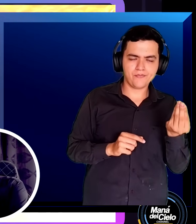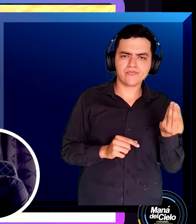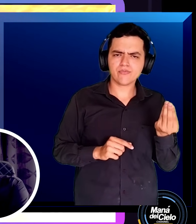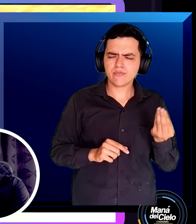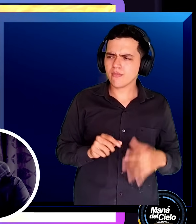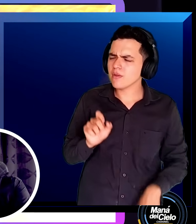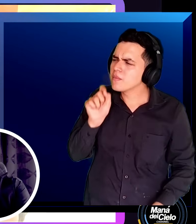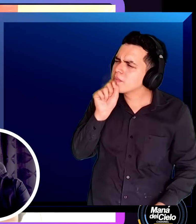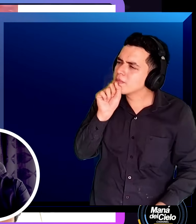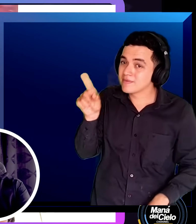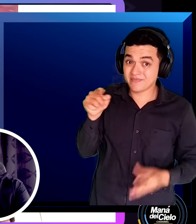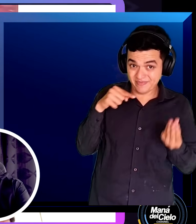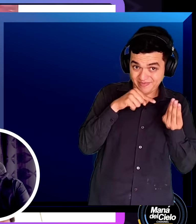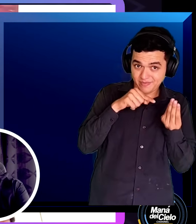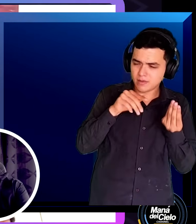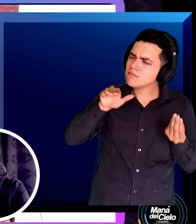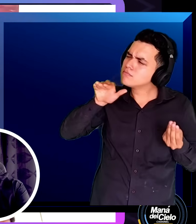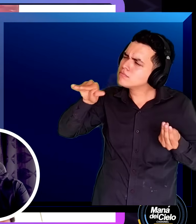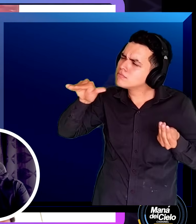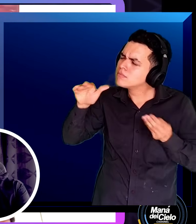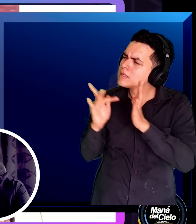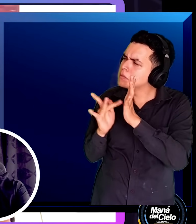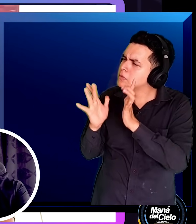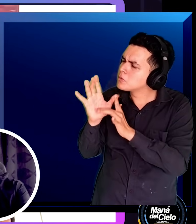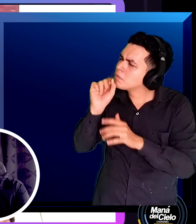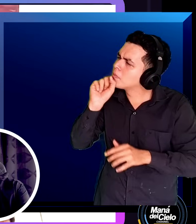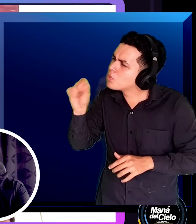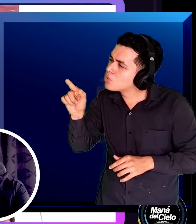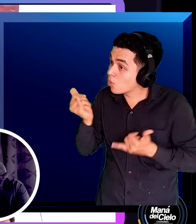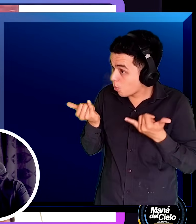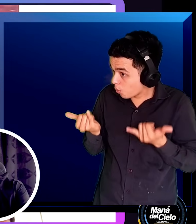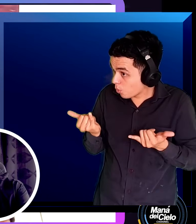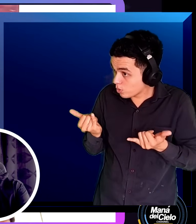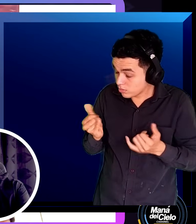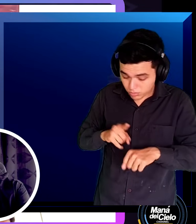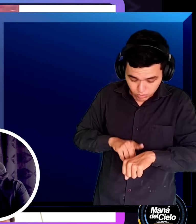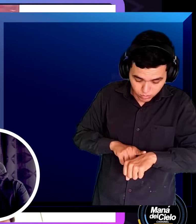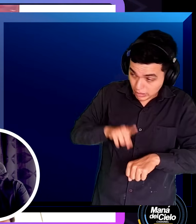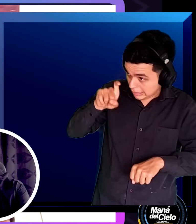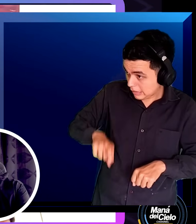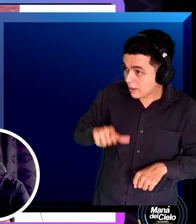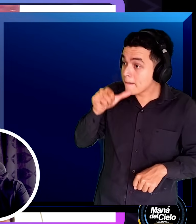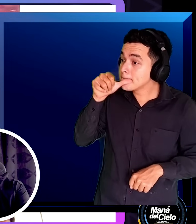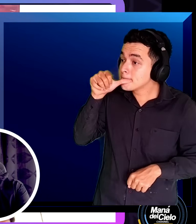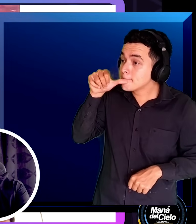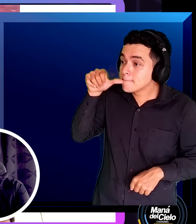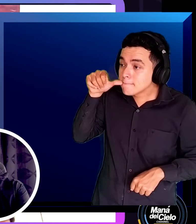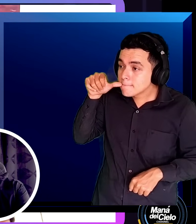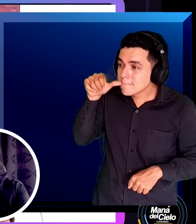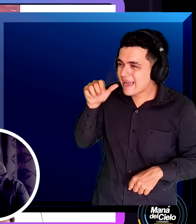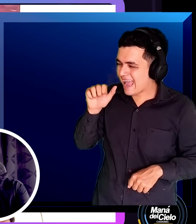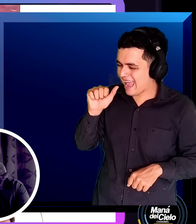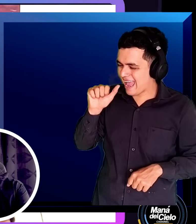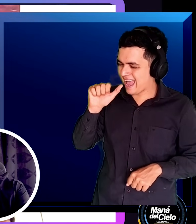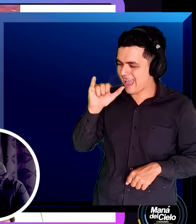echándonos ceniza en la cabeza, que era la costumbre en ese tiempo como ayunaban. Pero